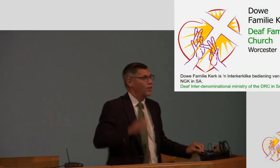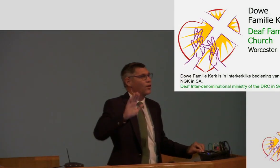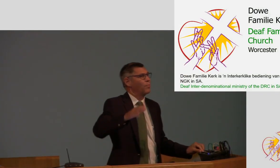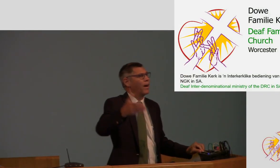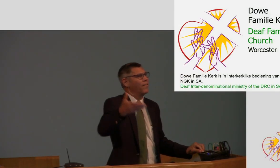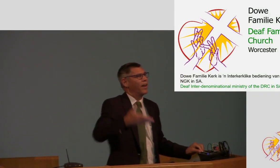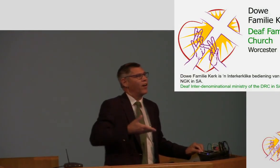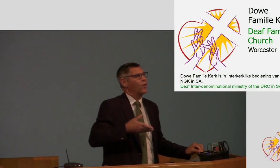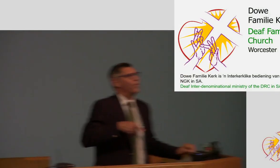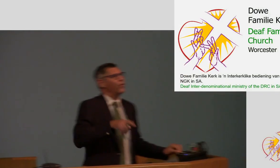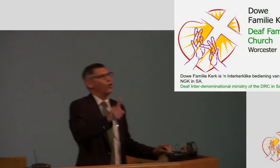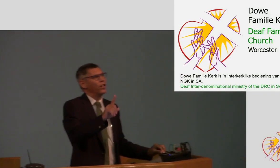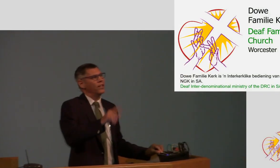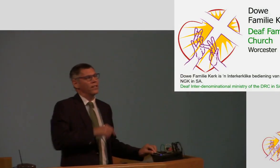Baie welkom vanoggend.